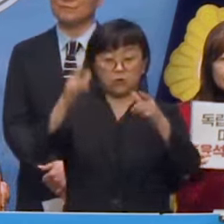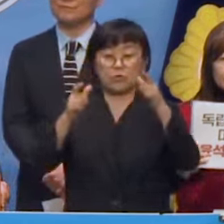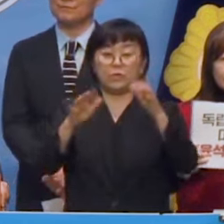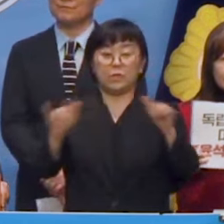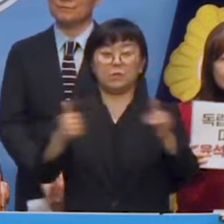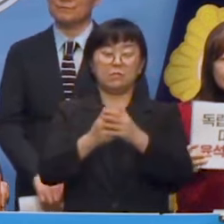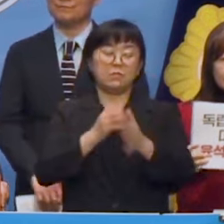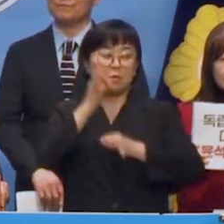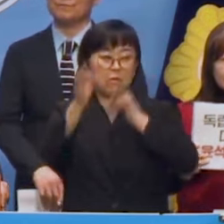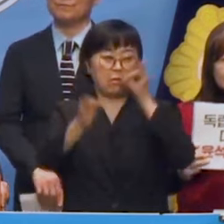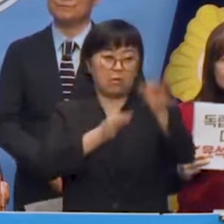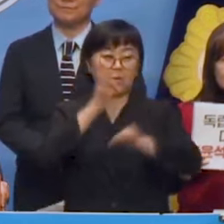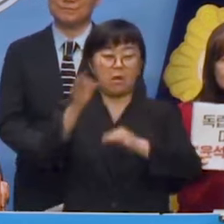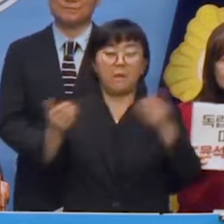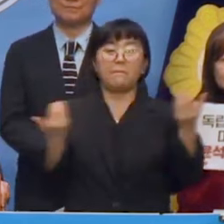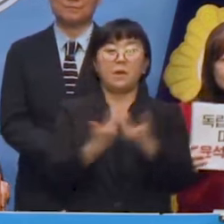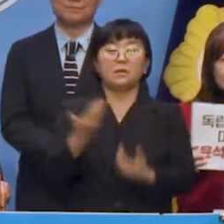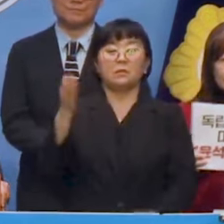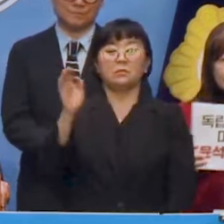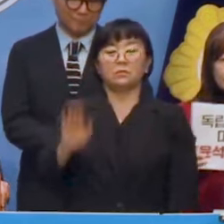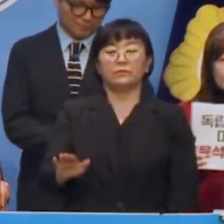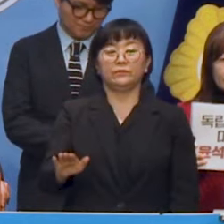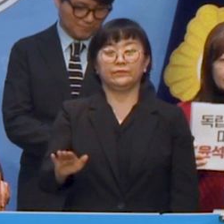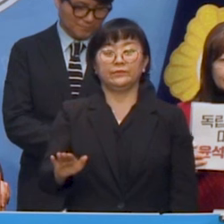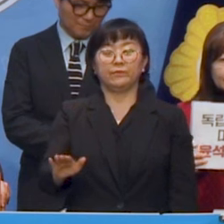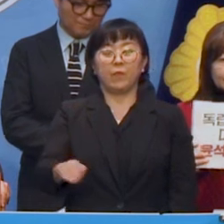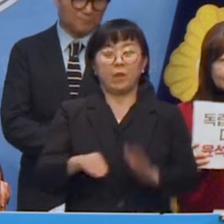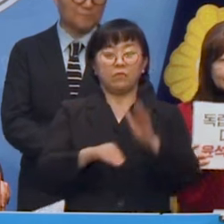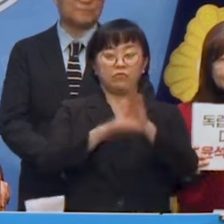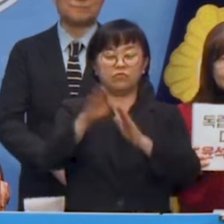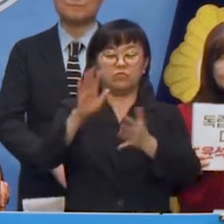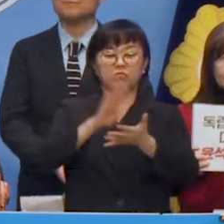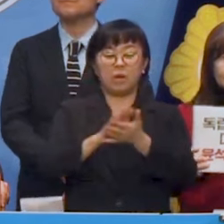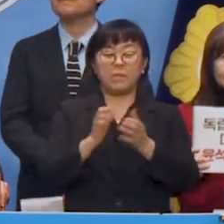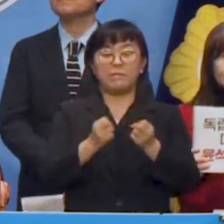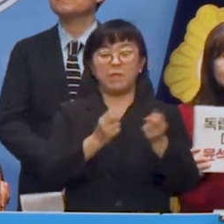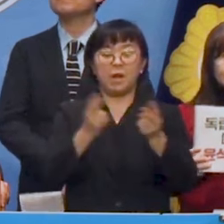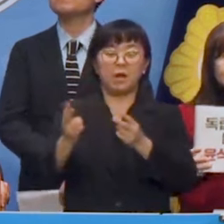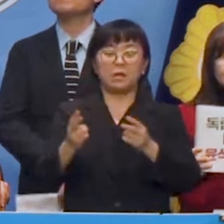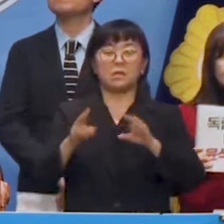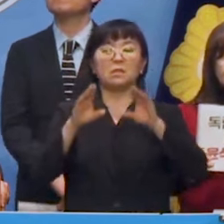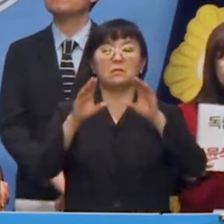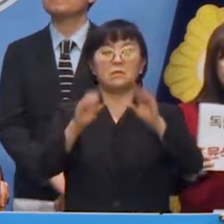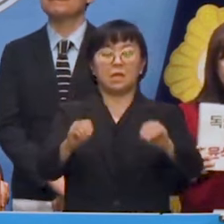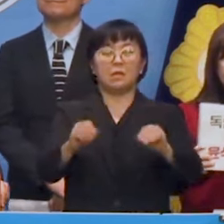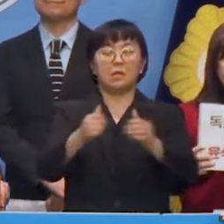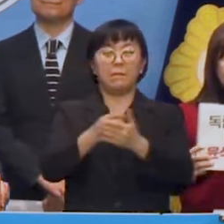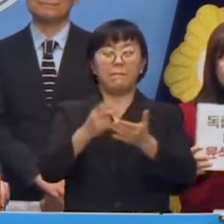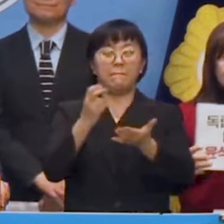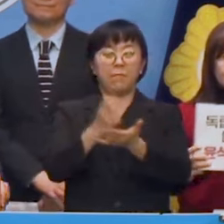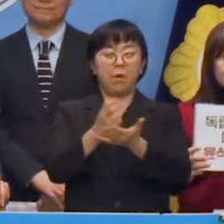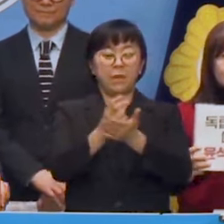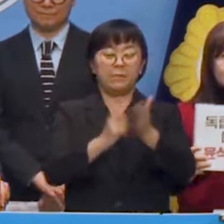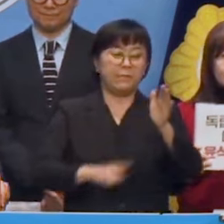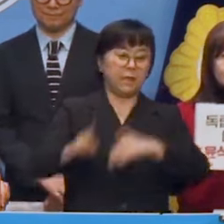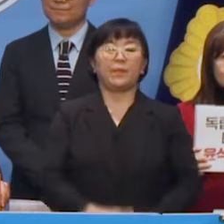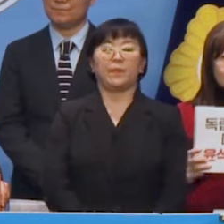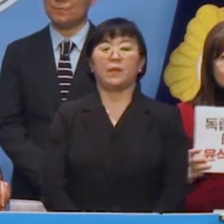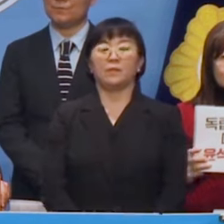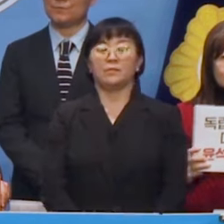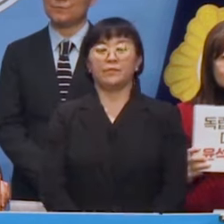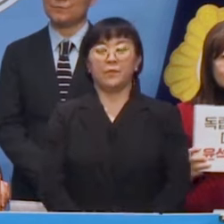주민들의 절규와 반대에도 불구하고 대북전단 살포를 금지하는 법안을 없애는데 가장 앞장에